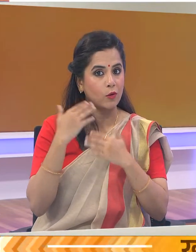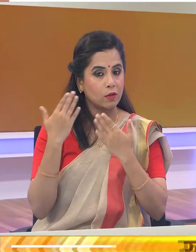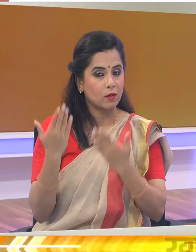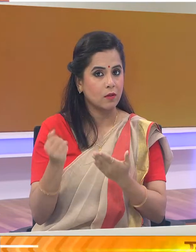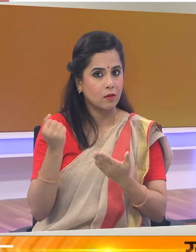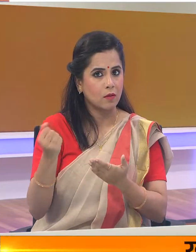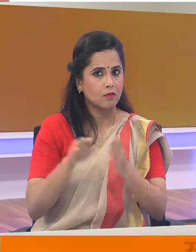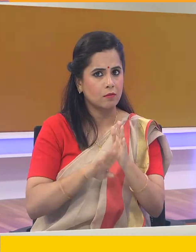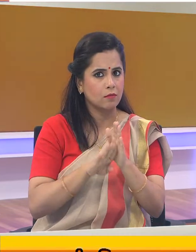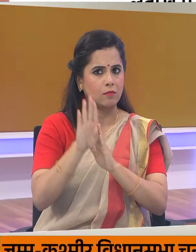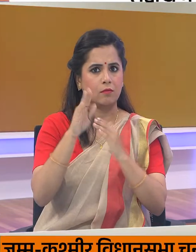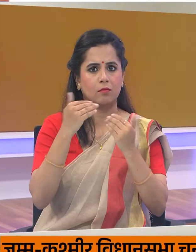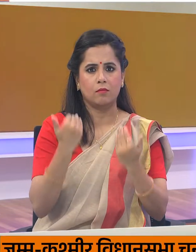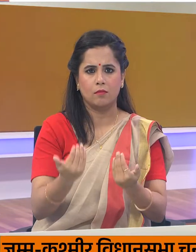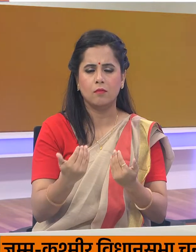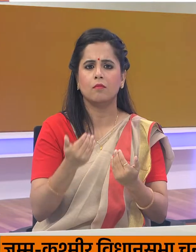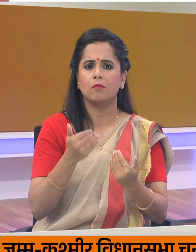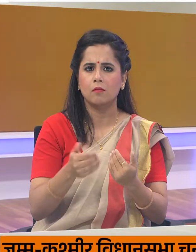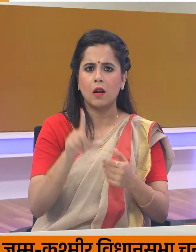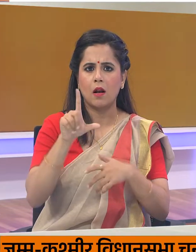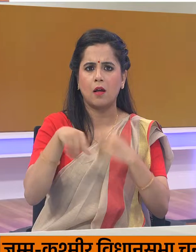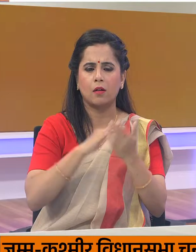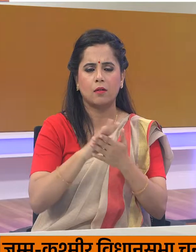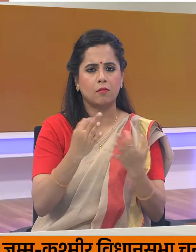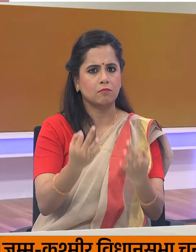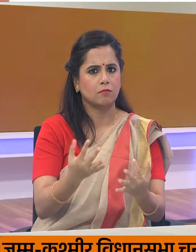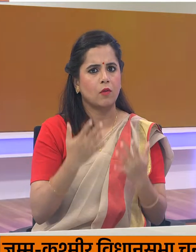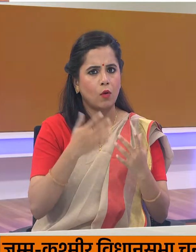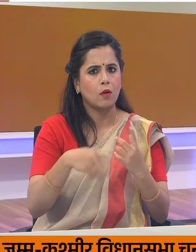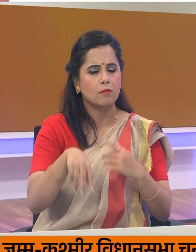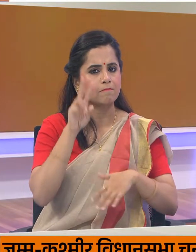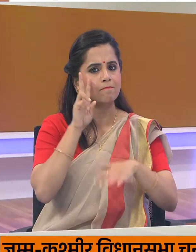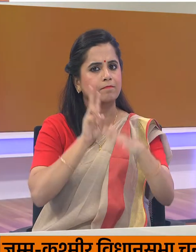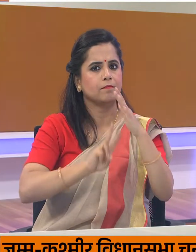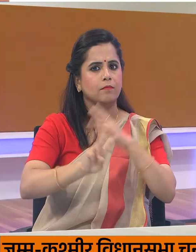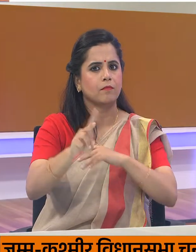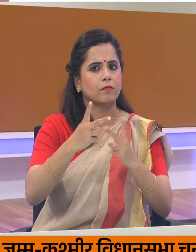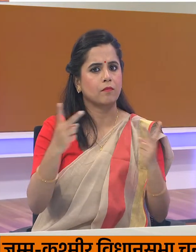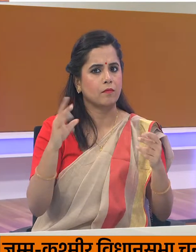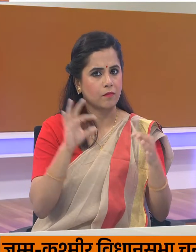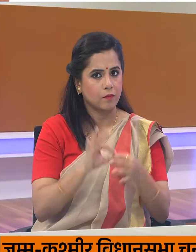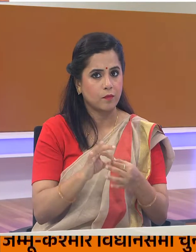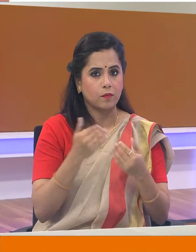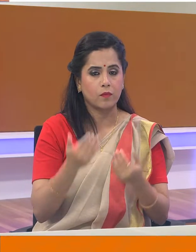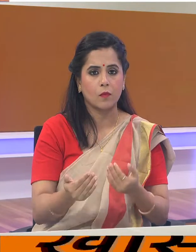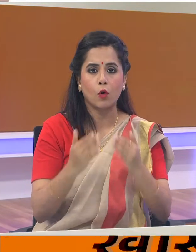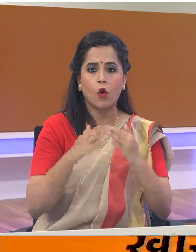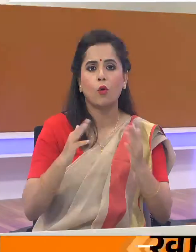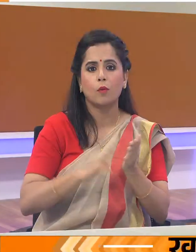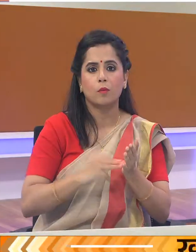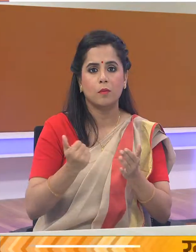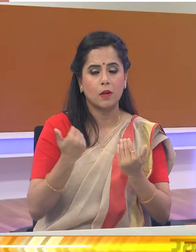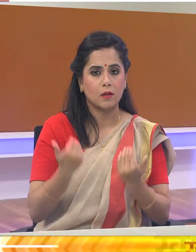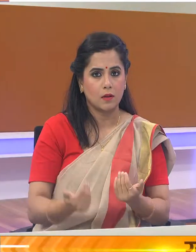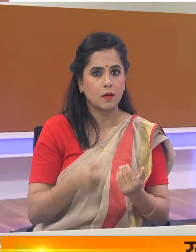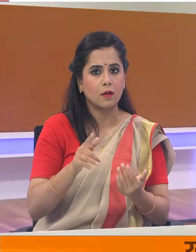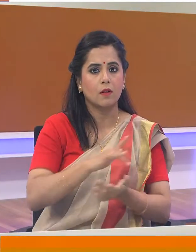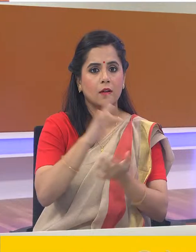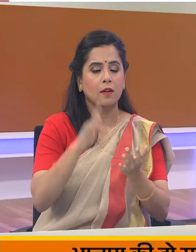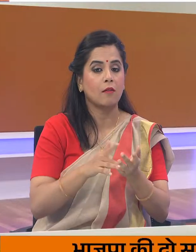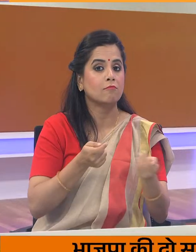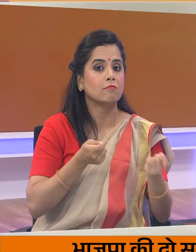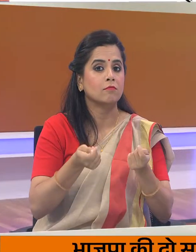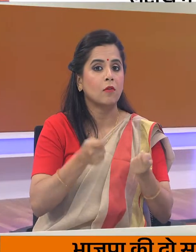नरेंद्र मोदी के एक विकसित और समृद्ध लद्दाख बनाने के दृष्टिकोण के तहत गृह मंत्रालय ने केंद्र